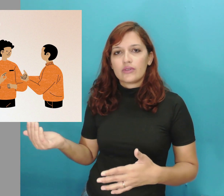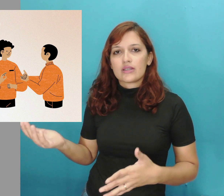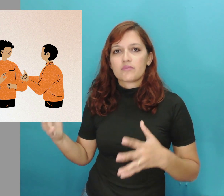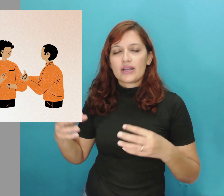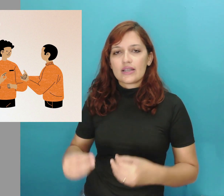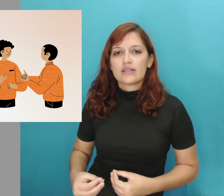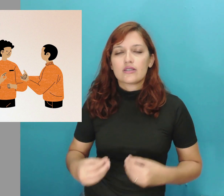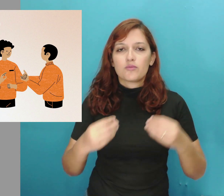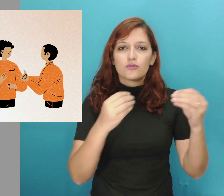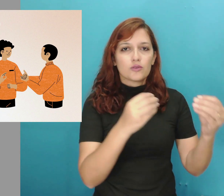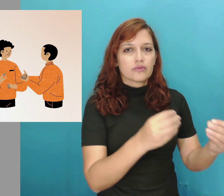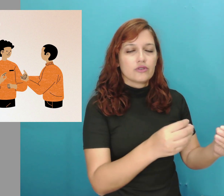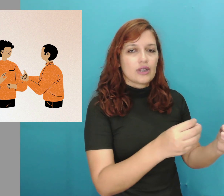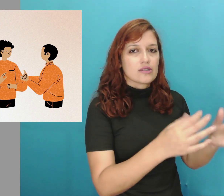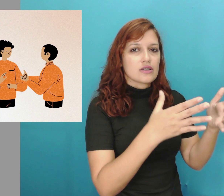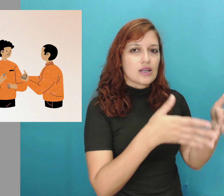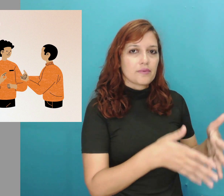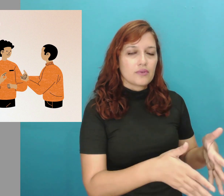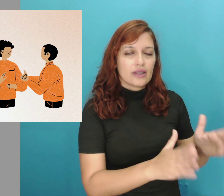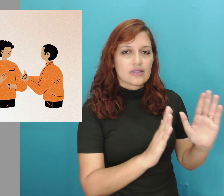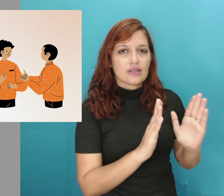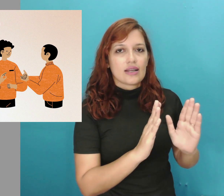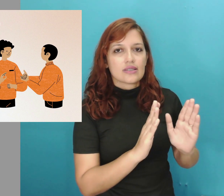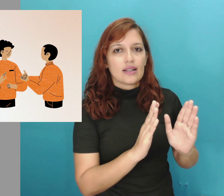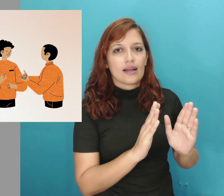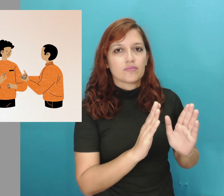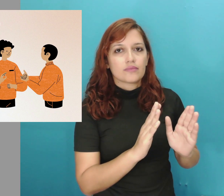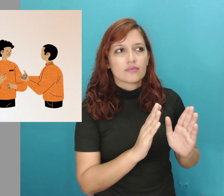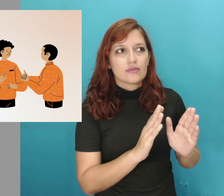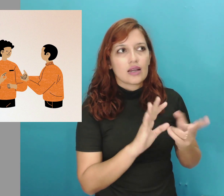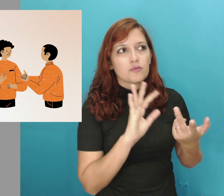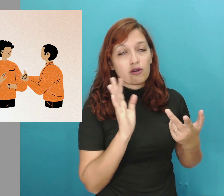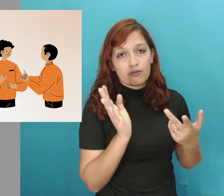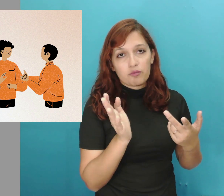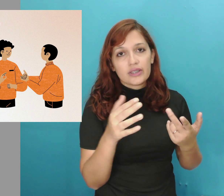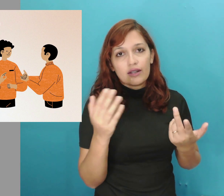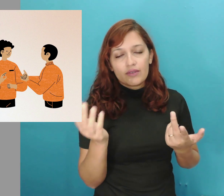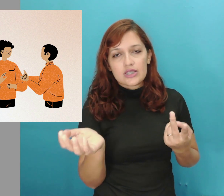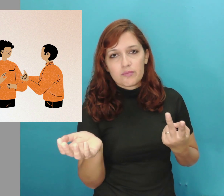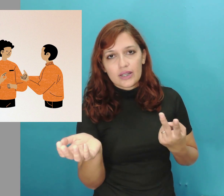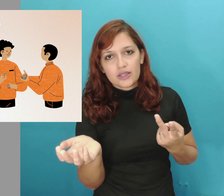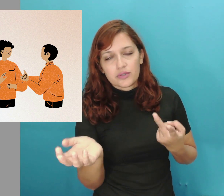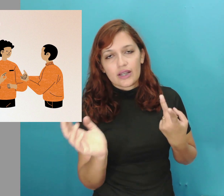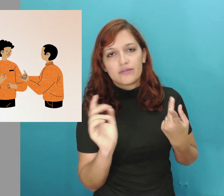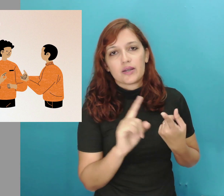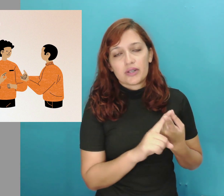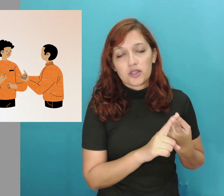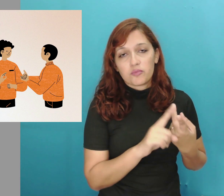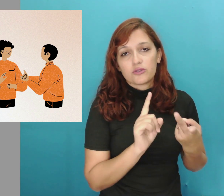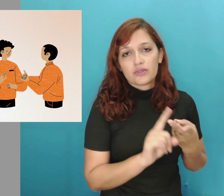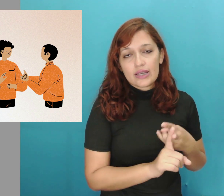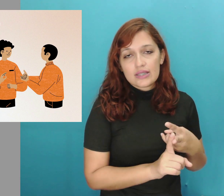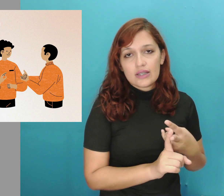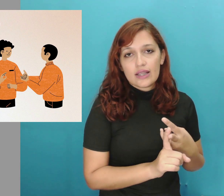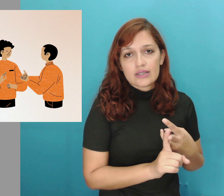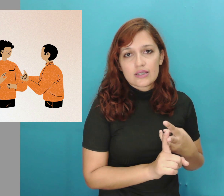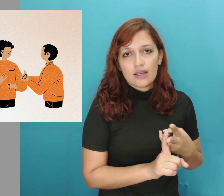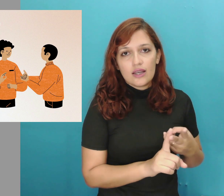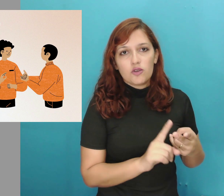portuguesa, mas eles se mudam para os Estados Unidos, a criança nasce lá. Provavelmente ela vai ser bilíngue, né? Ela vai aprender português e inglês, porque